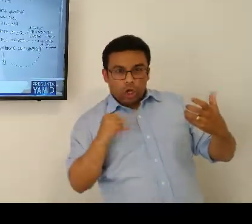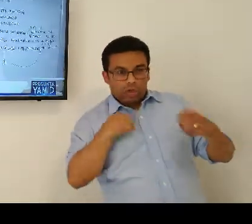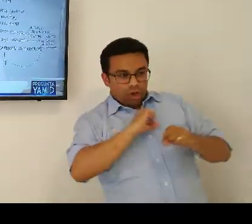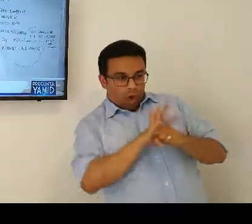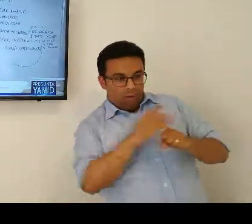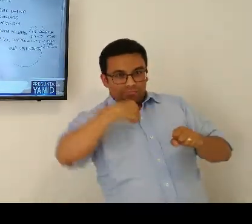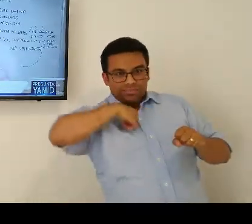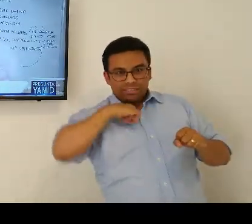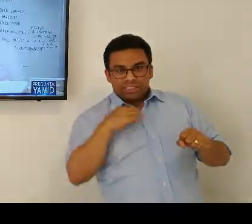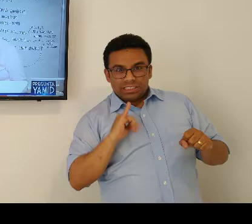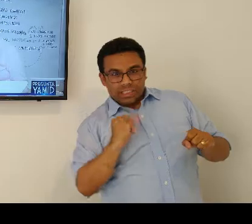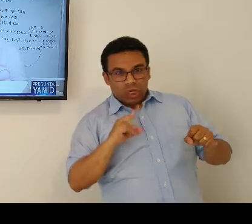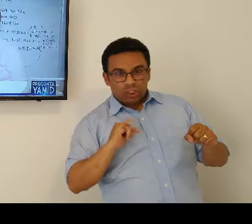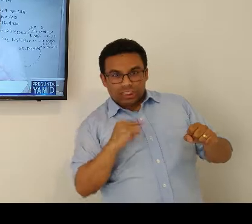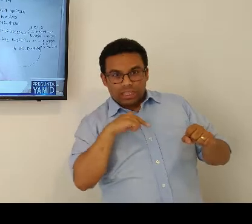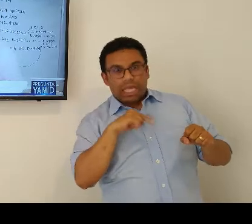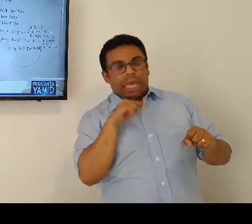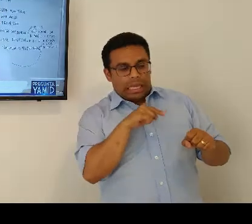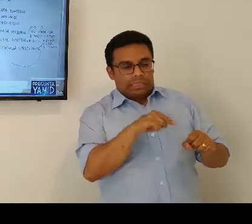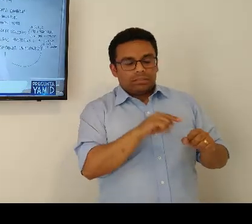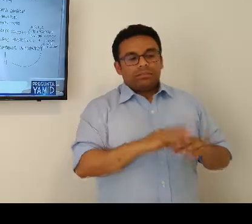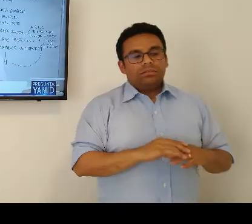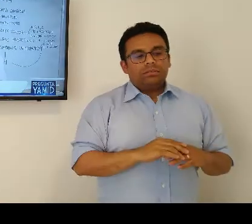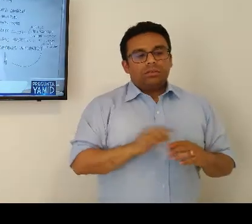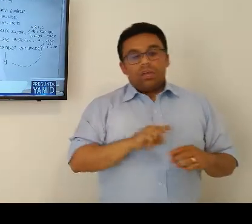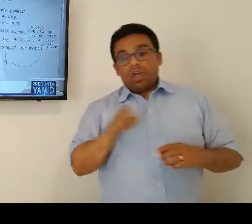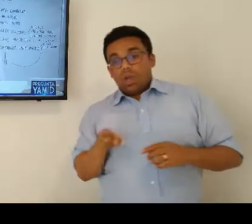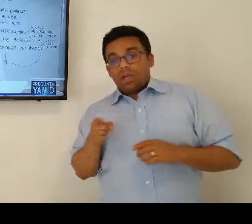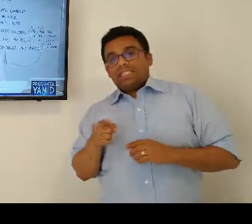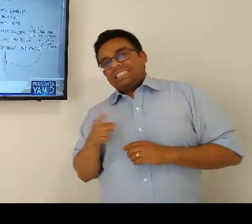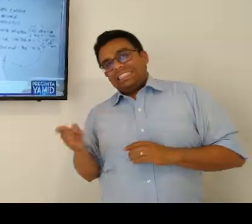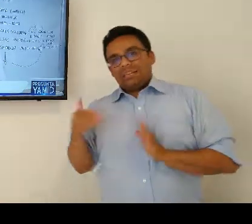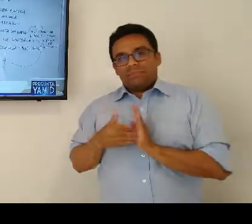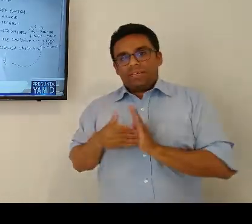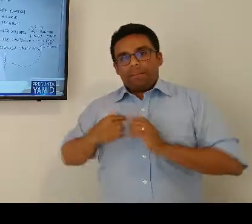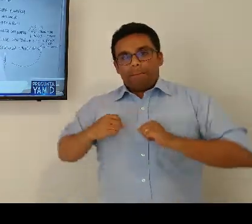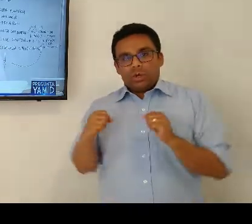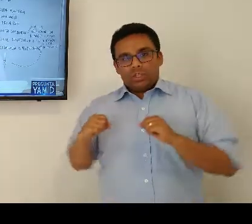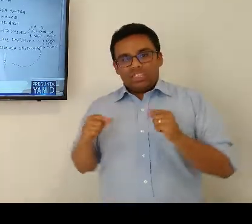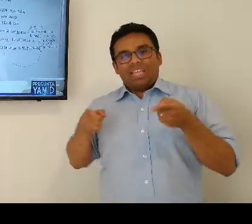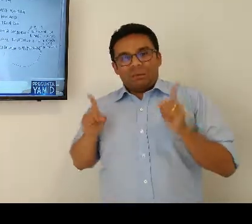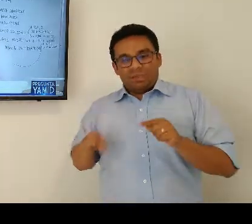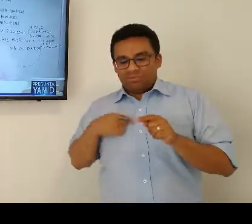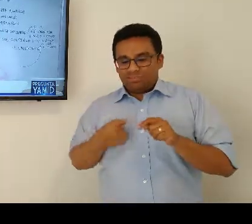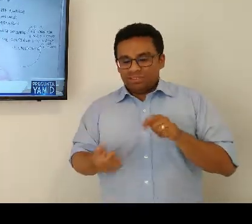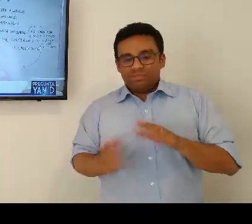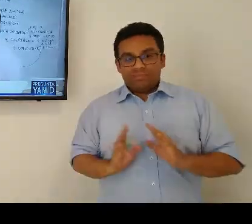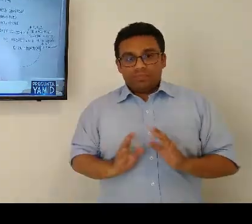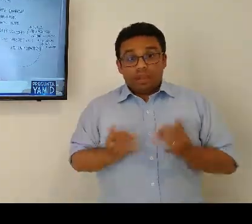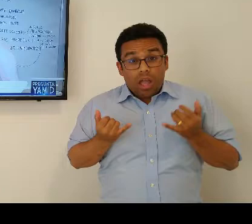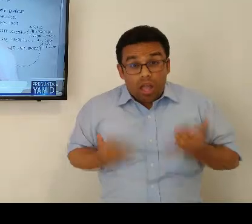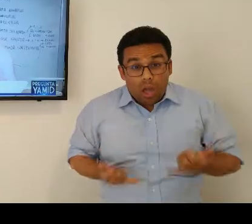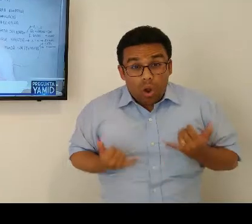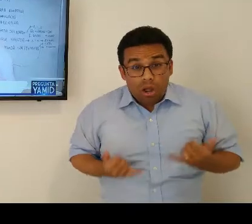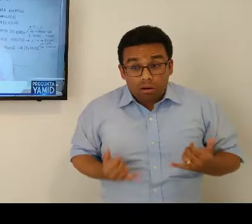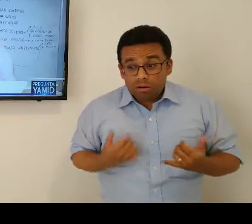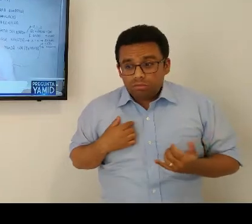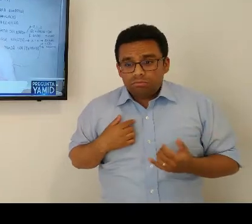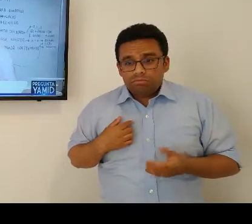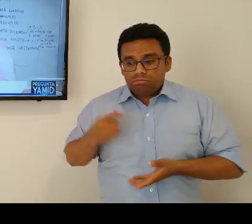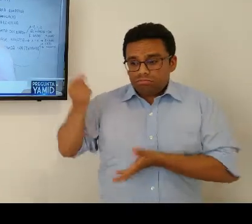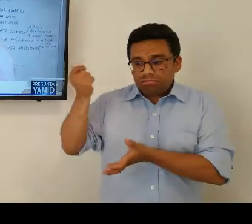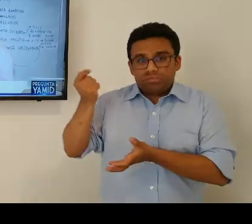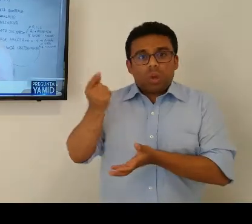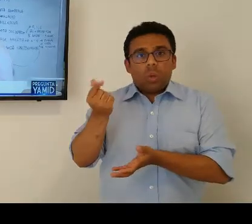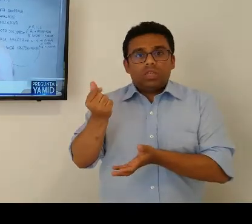Nosotros necesitamos pasar, para que tú tengas una idea, nosotros no teníamos disponibilidad sino de 25.000 pruebas. Así que vamos a poder